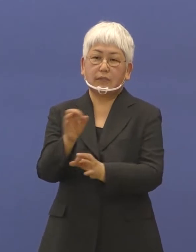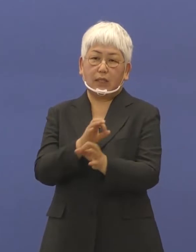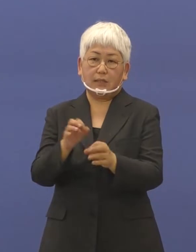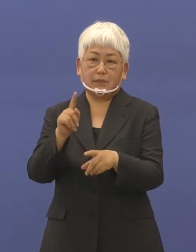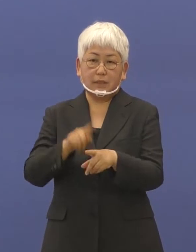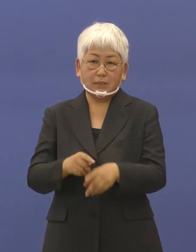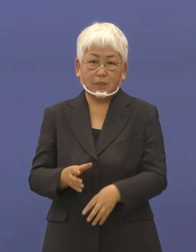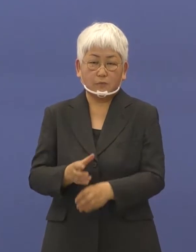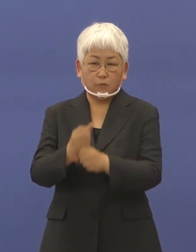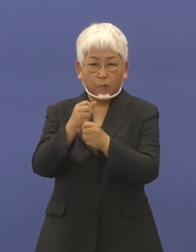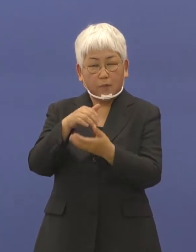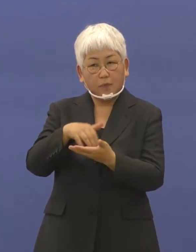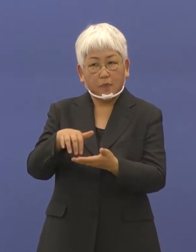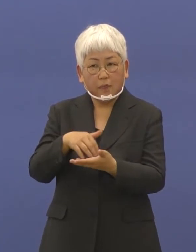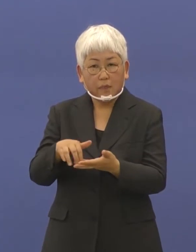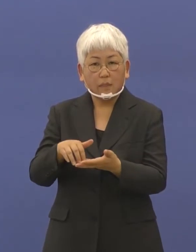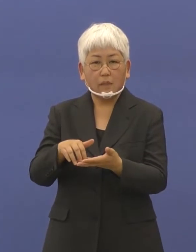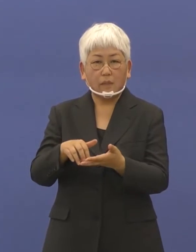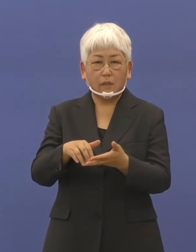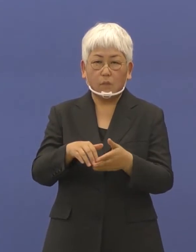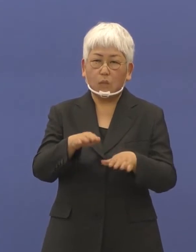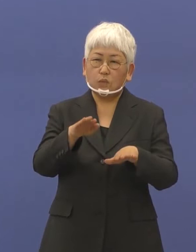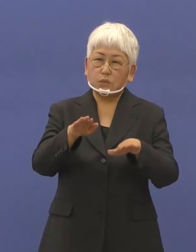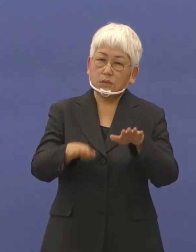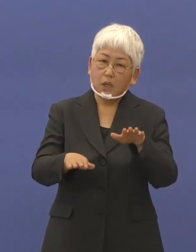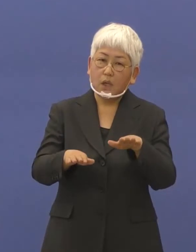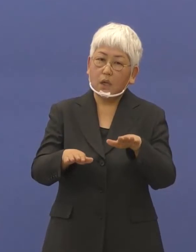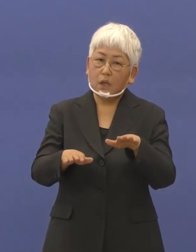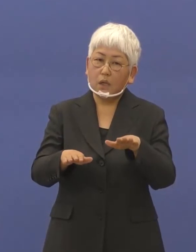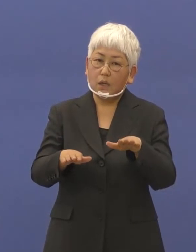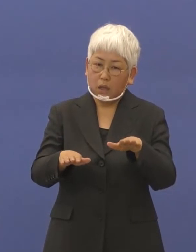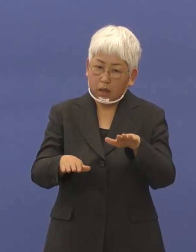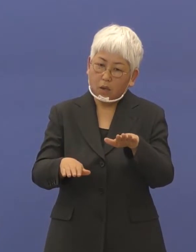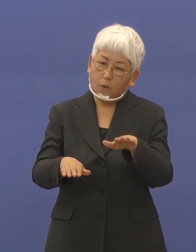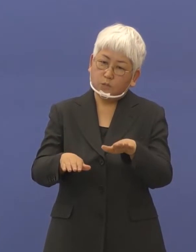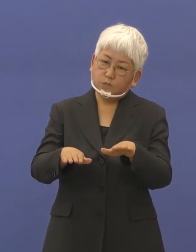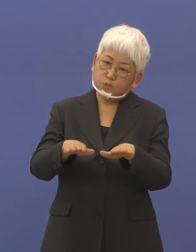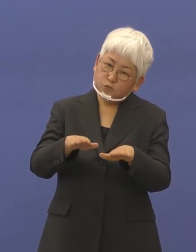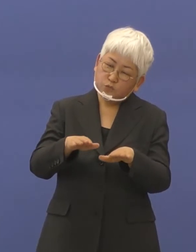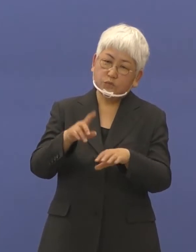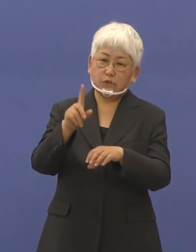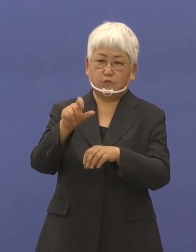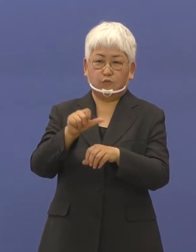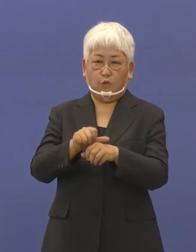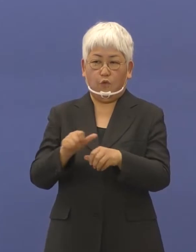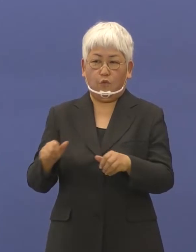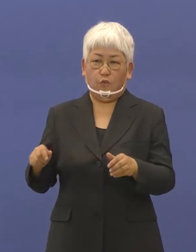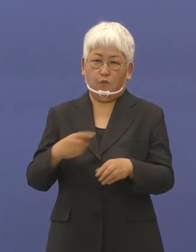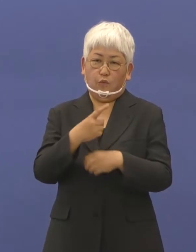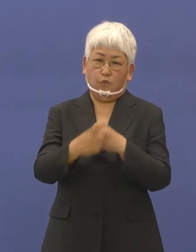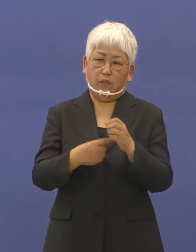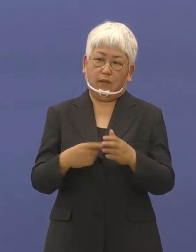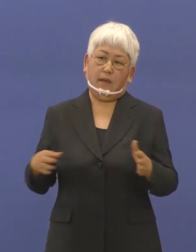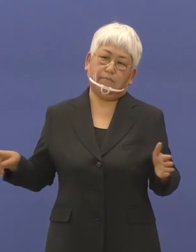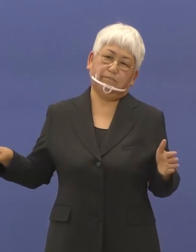計は格差が著しく縮小していく15年間で、それは